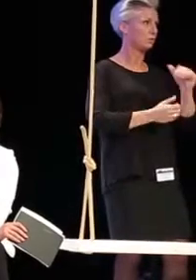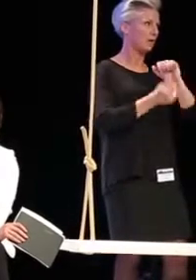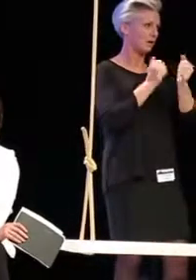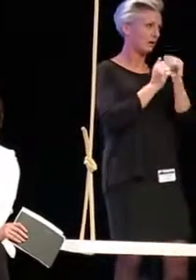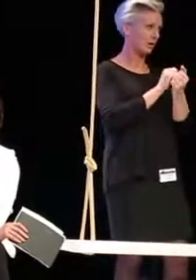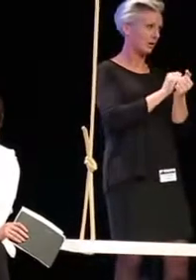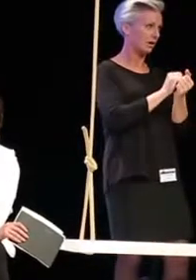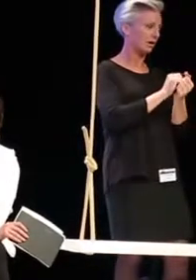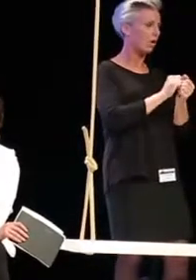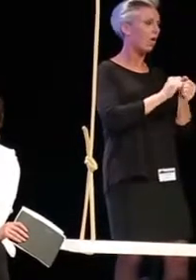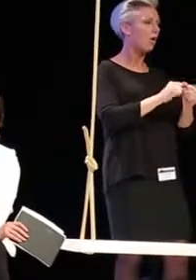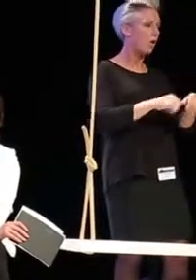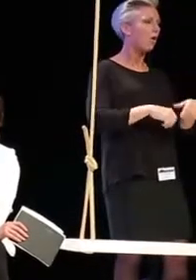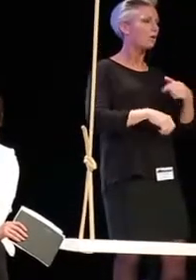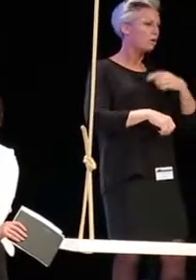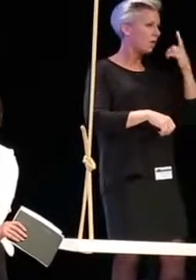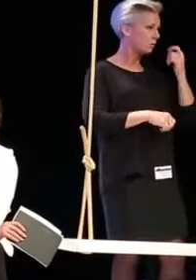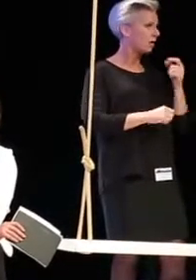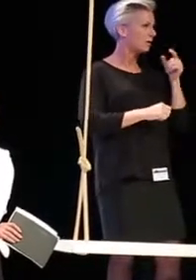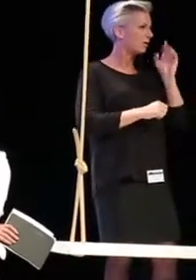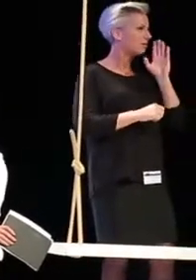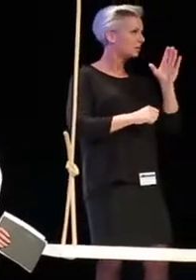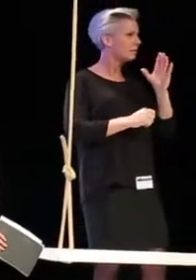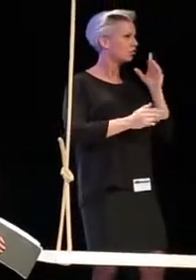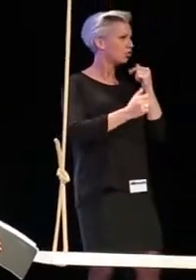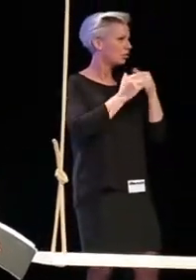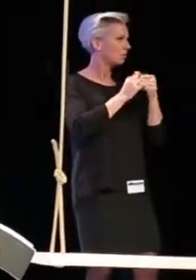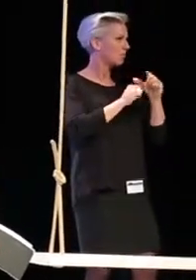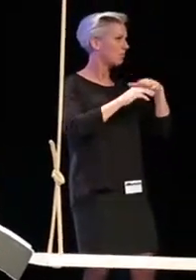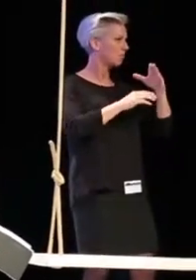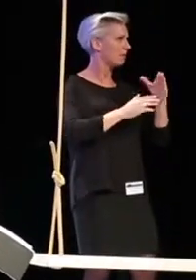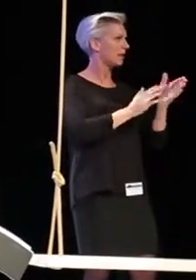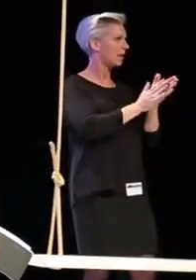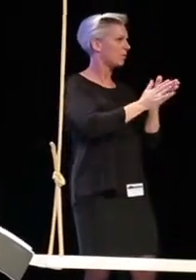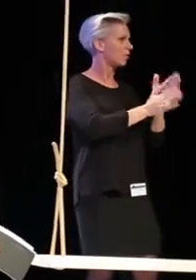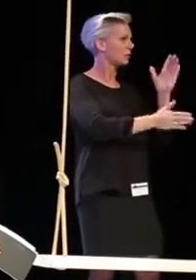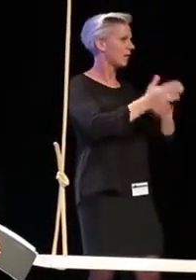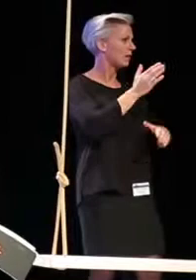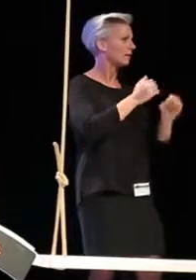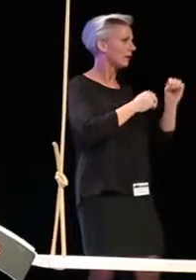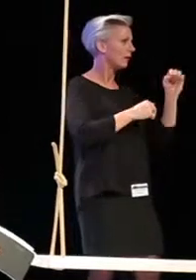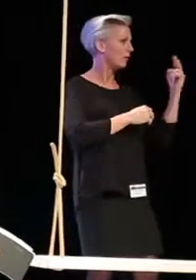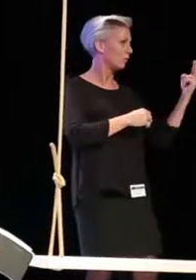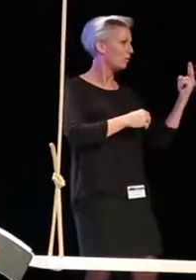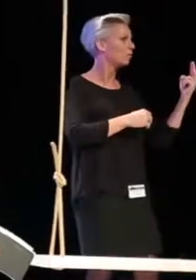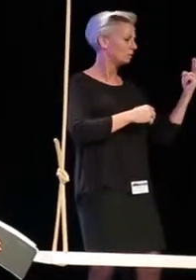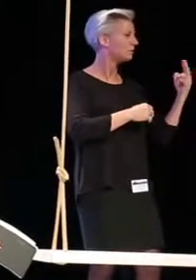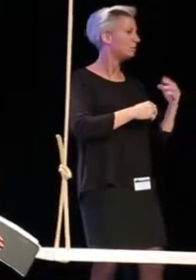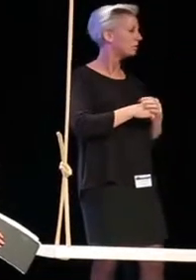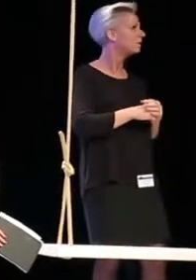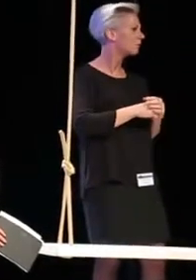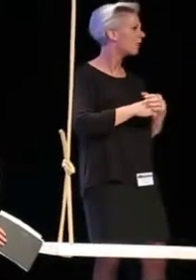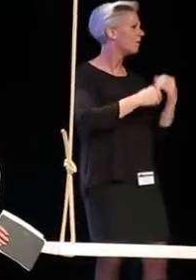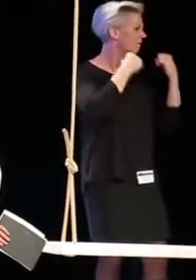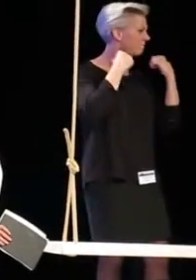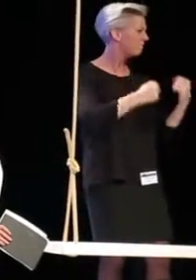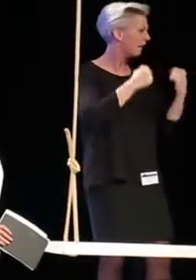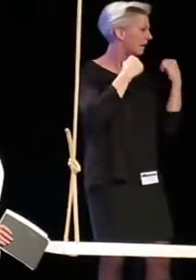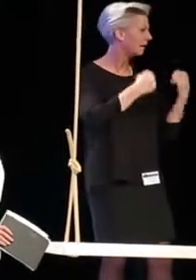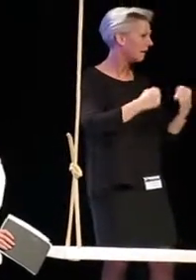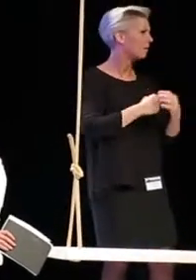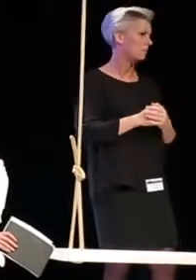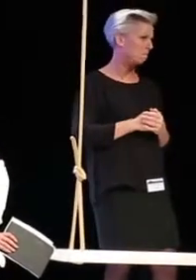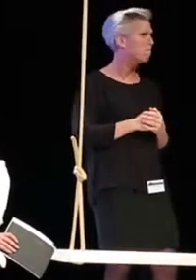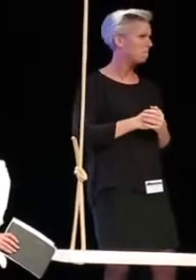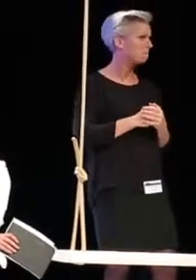så baskar man om de inte är mer ambitiösa än EUs löfte och USAs löfte. Det här är otroligt viktigt, och det är ju ett